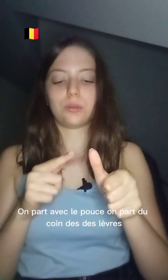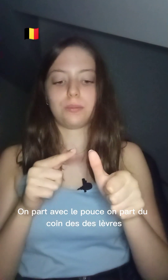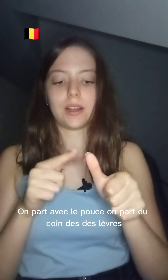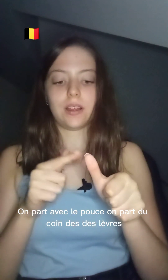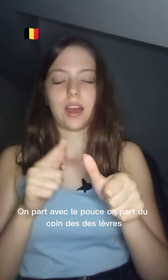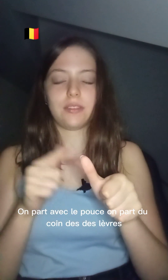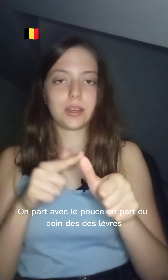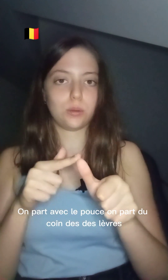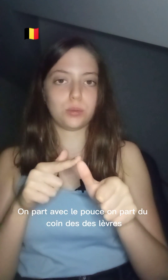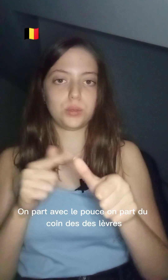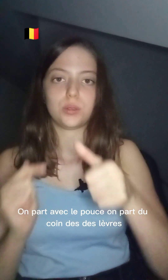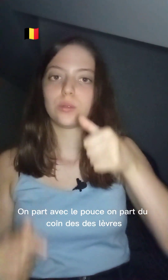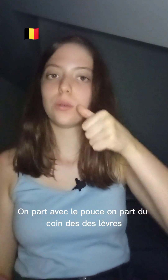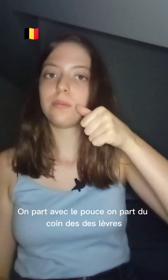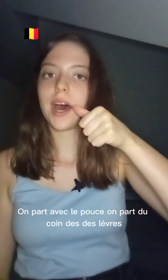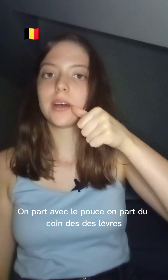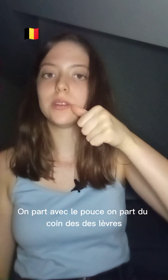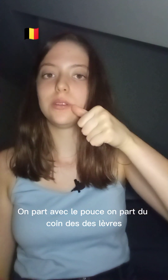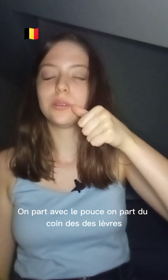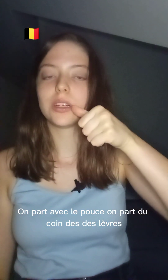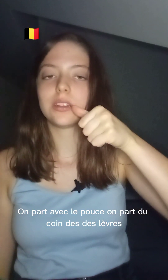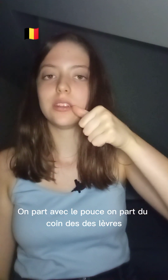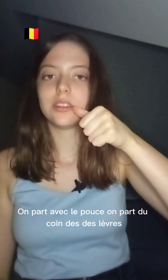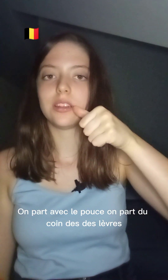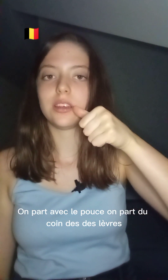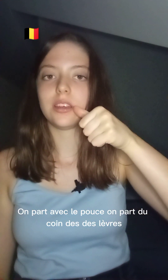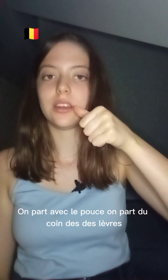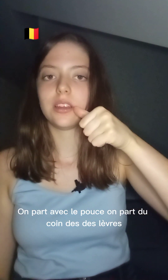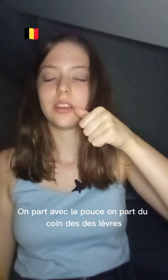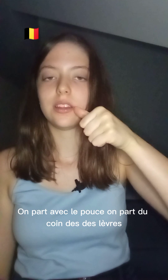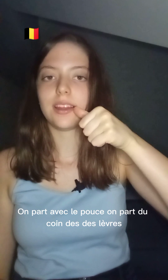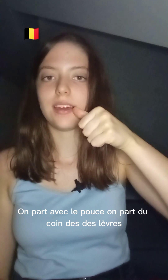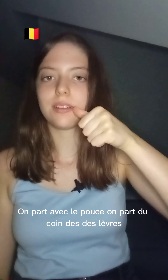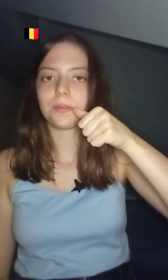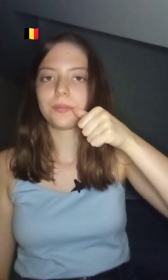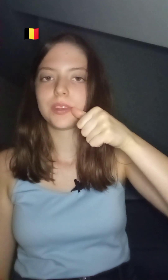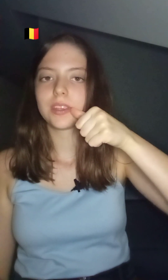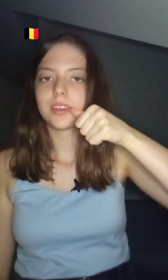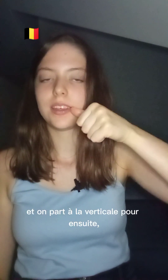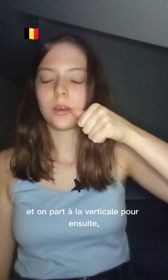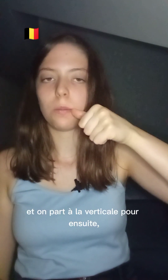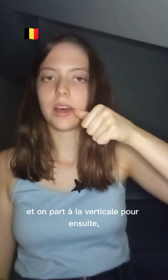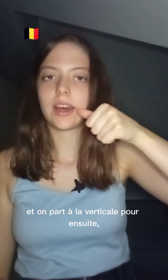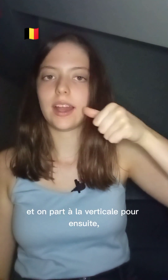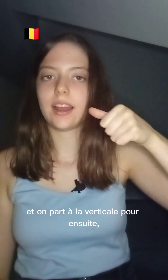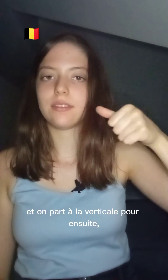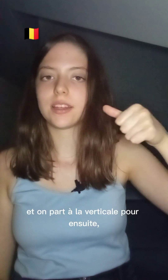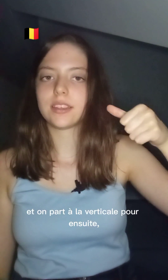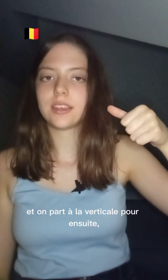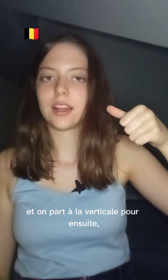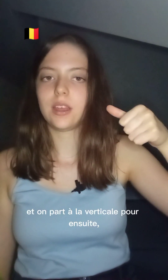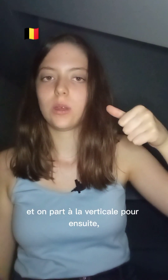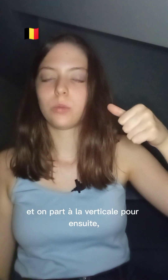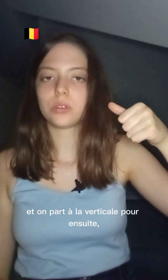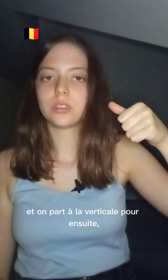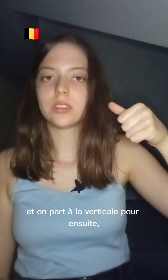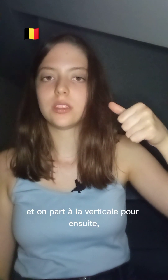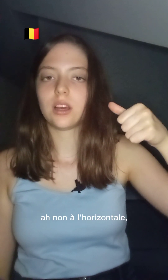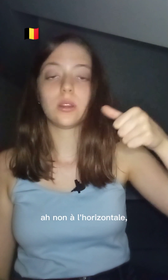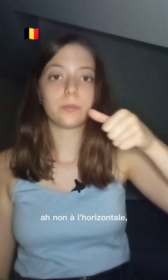part avec le pouce, on part du coin des lèvres et on part à la verticale pour ensuite,